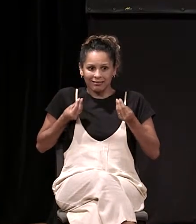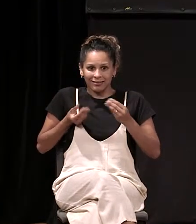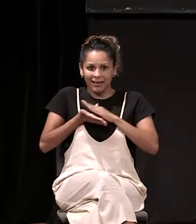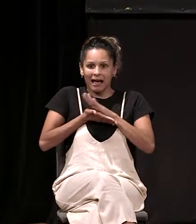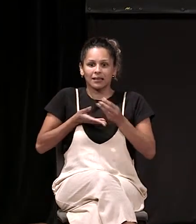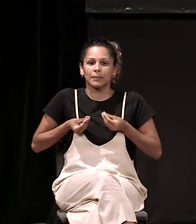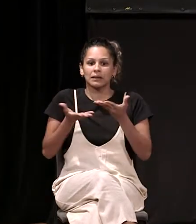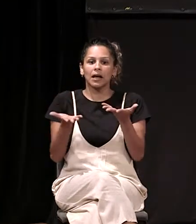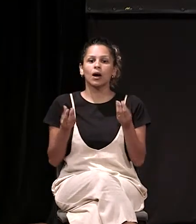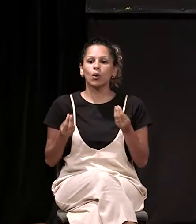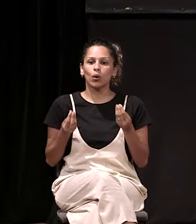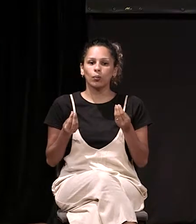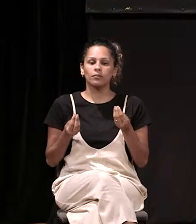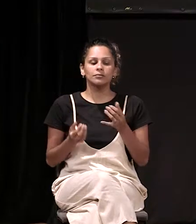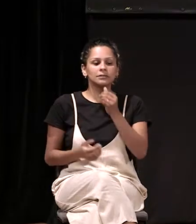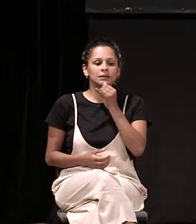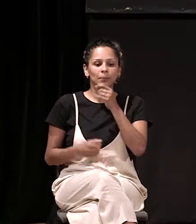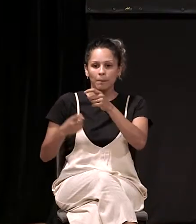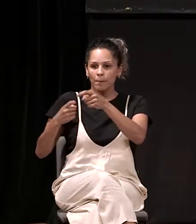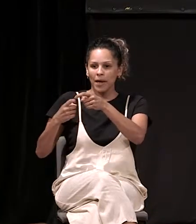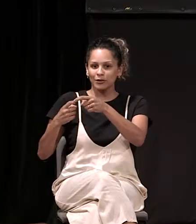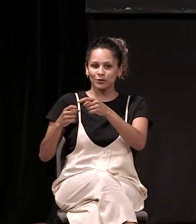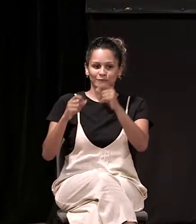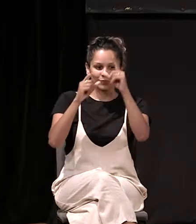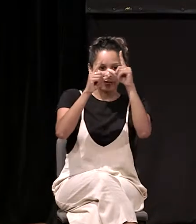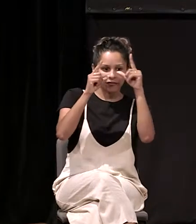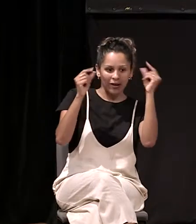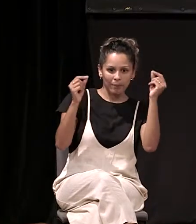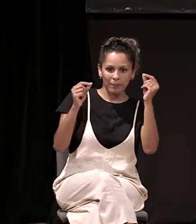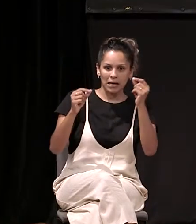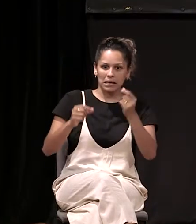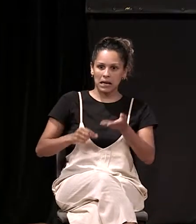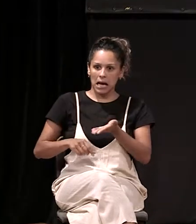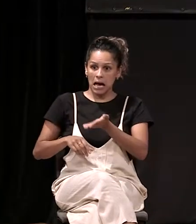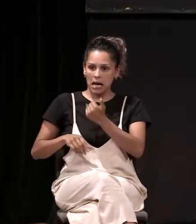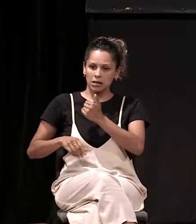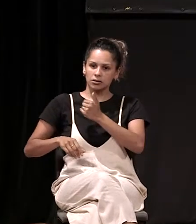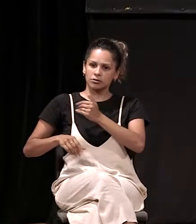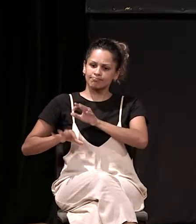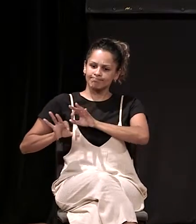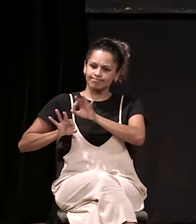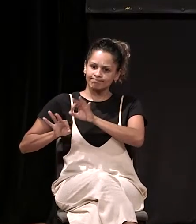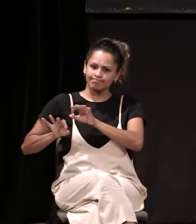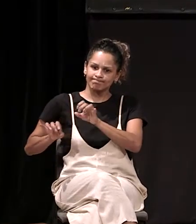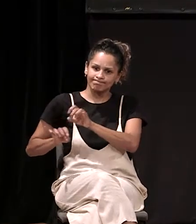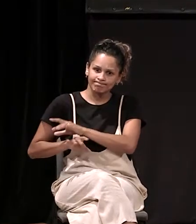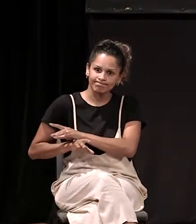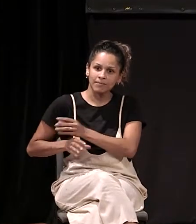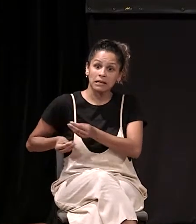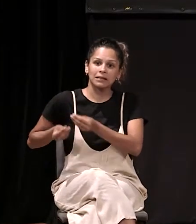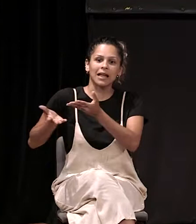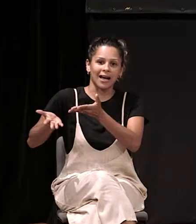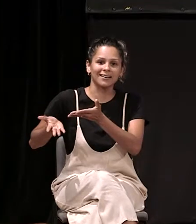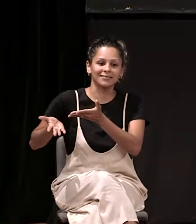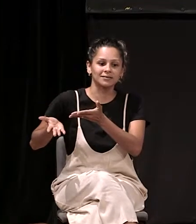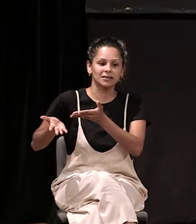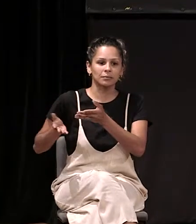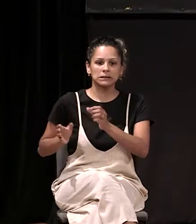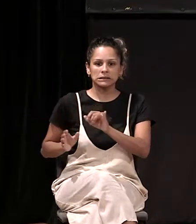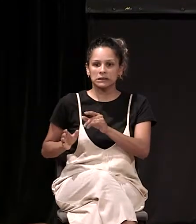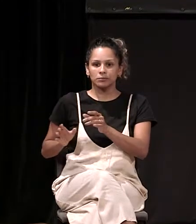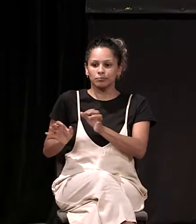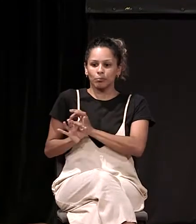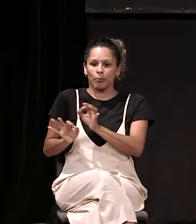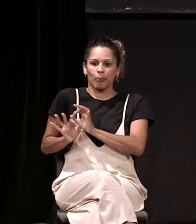não tenha sido capacitado, preparado nesse aspecto, não pode fazer. Então, essa é a nossa